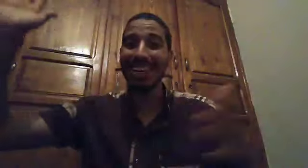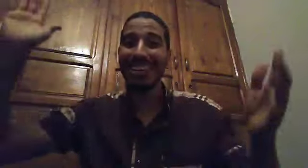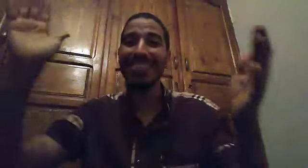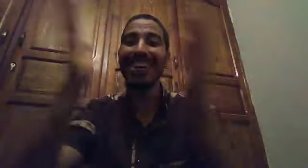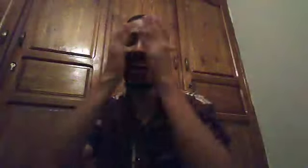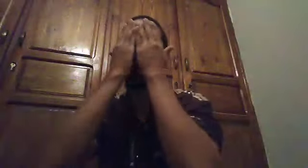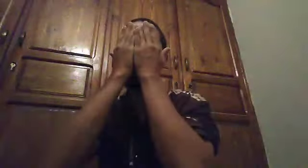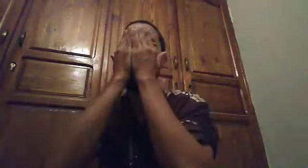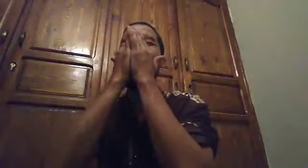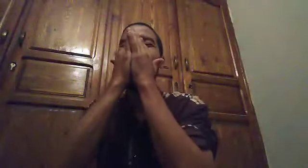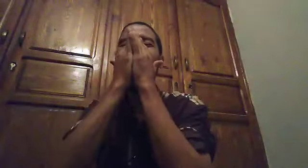اليوم.